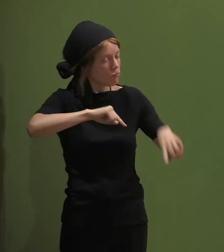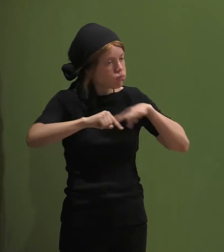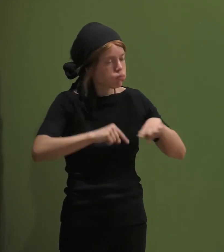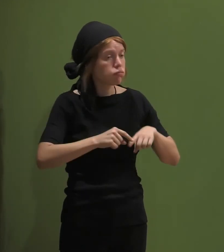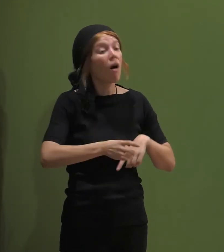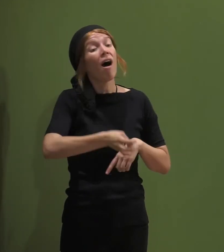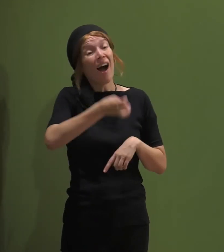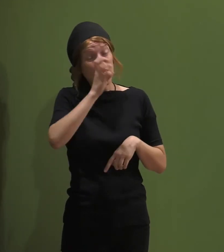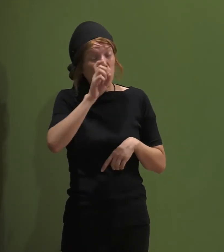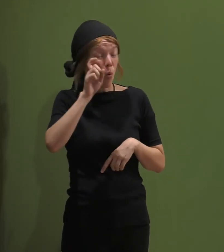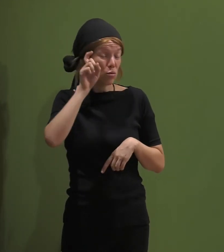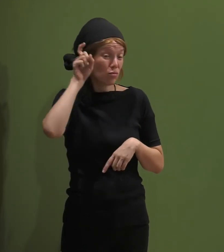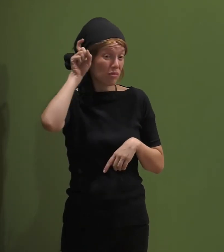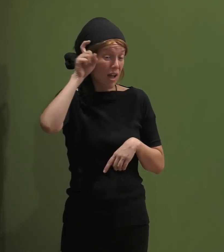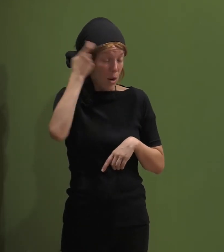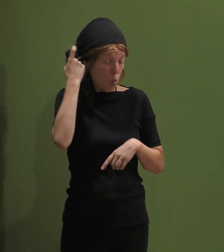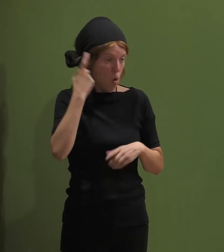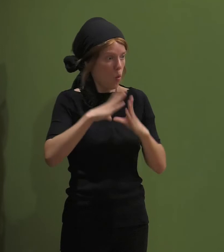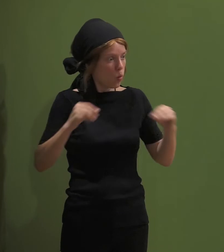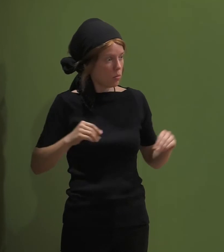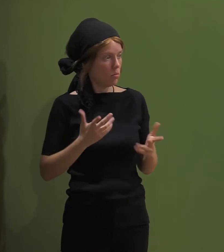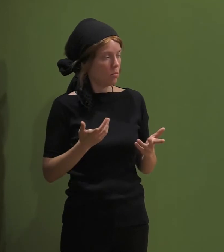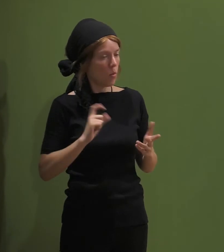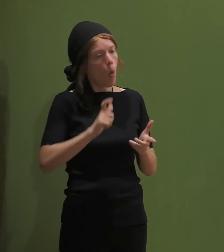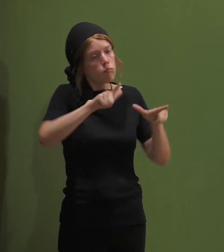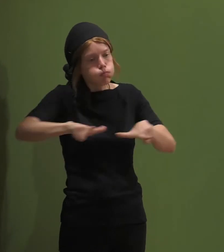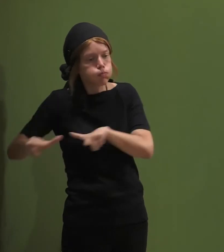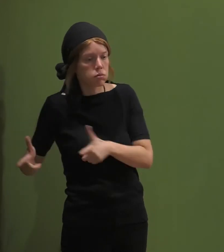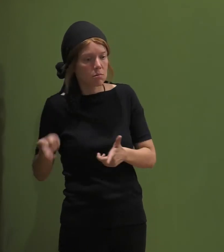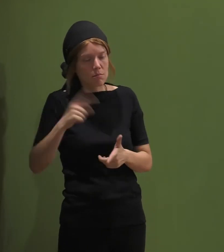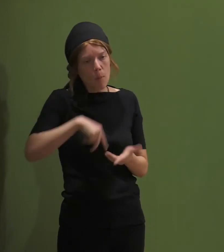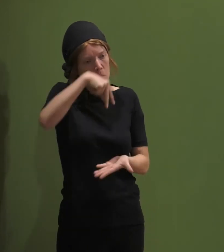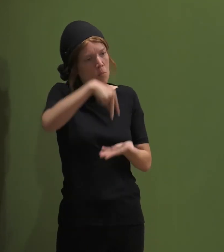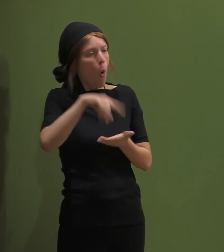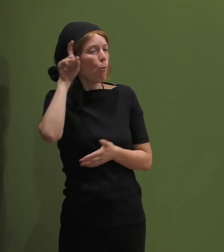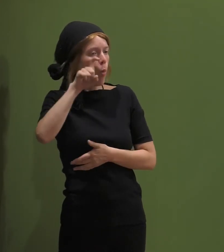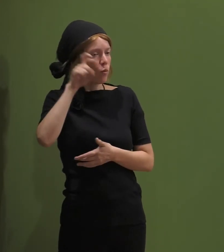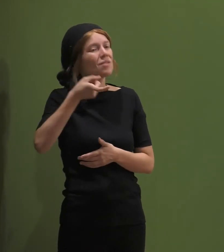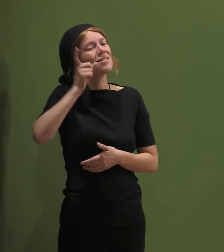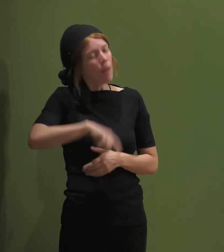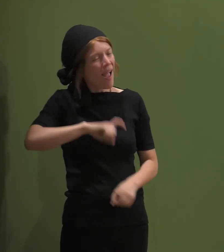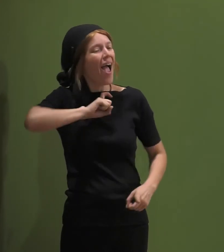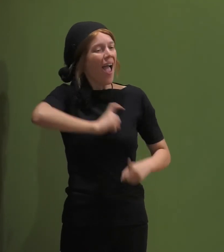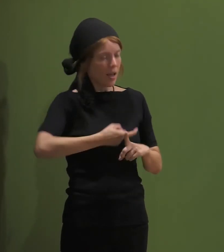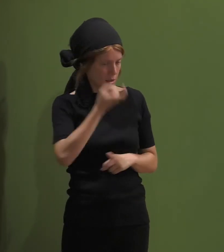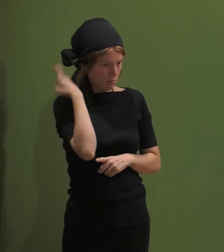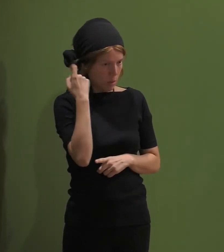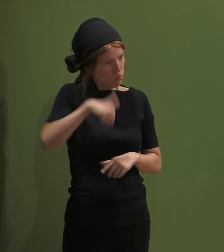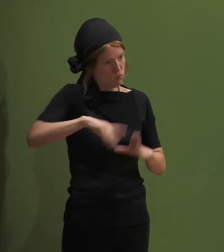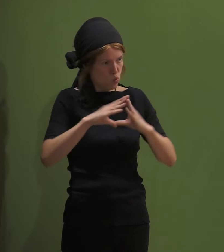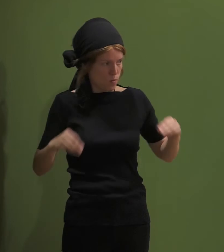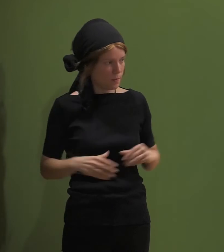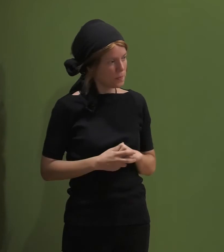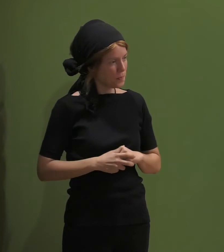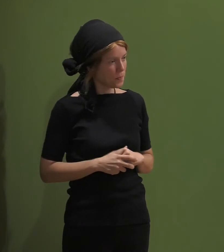son antiguos alumnos de la Universidad de Extremadura, o si vamos a las aulas de esta facultad, nos encontraremos con muchos profesores que también son antiguos alumnos de la